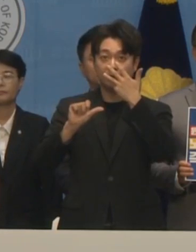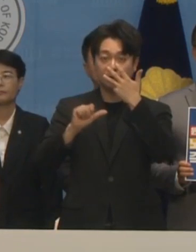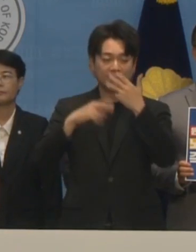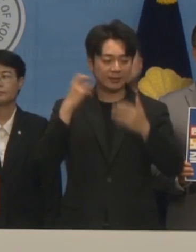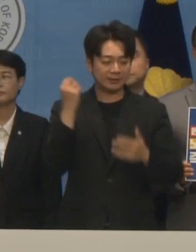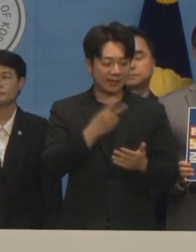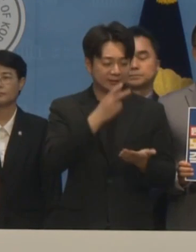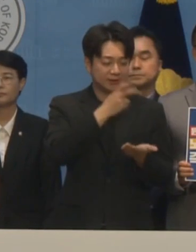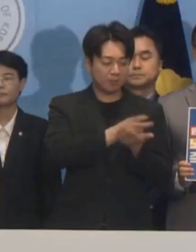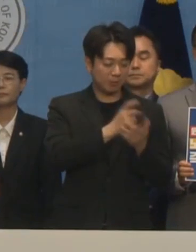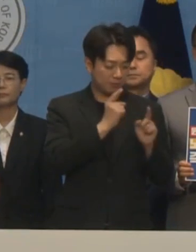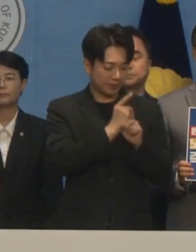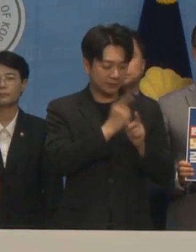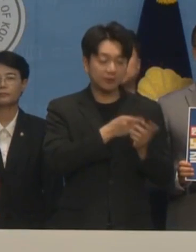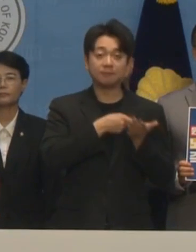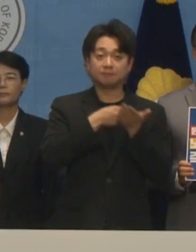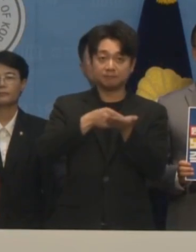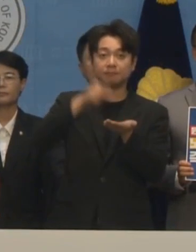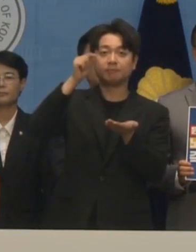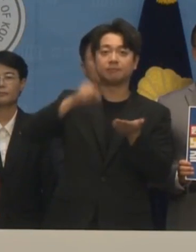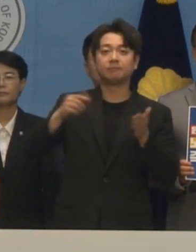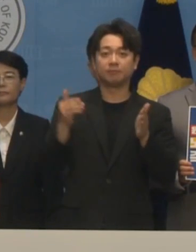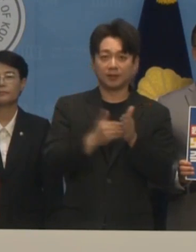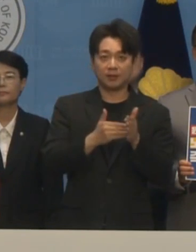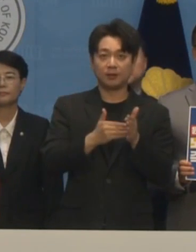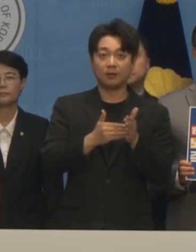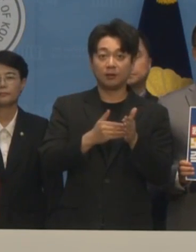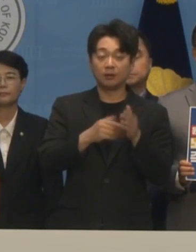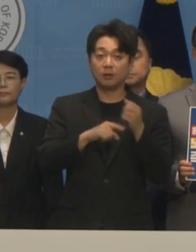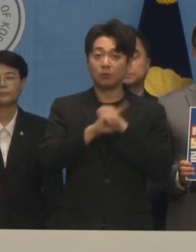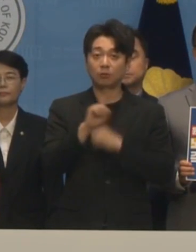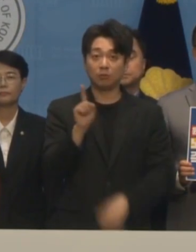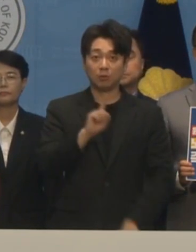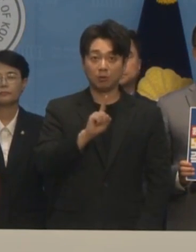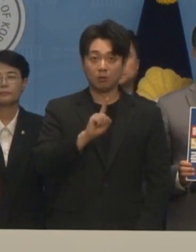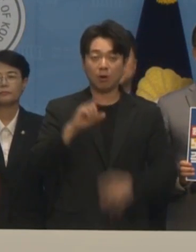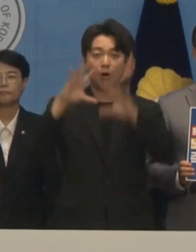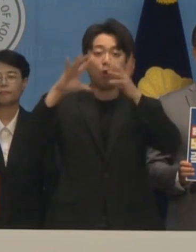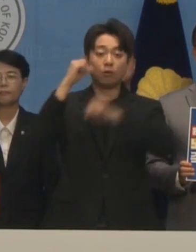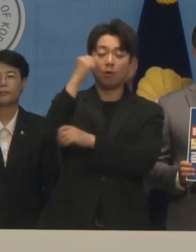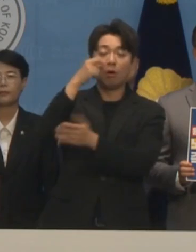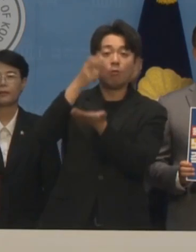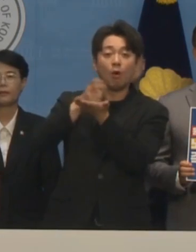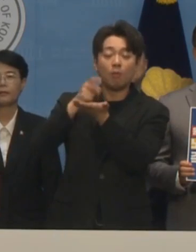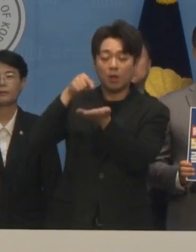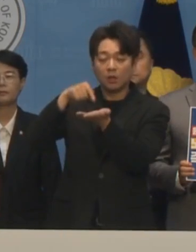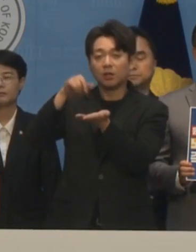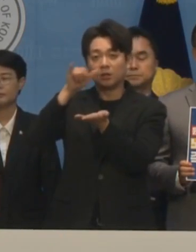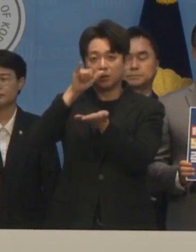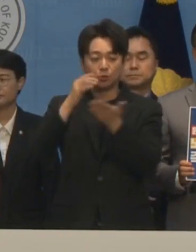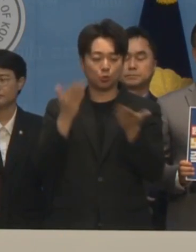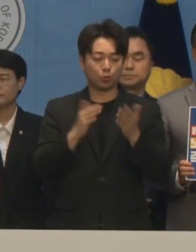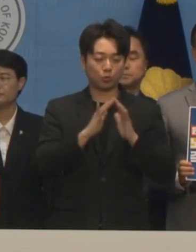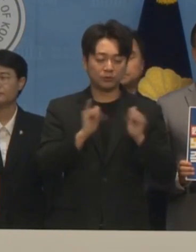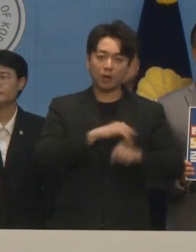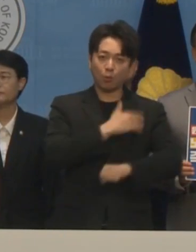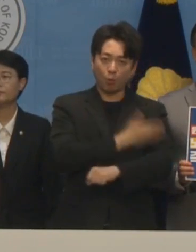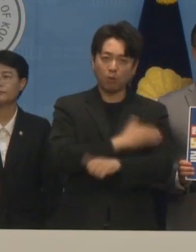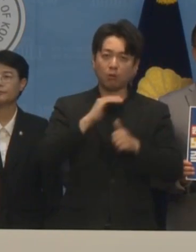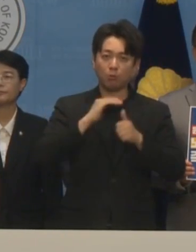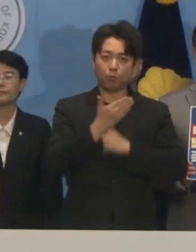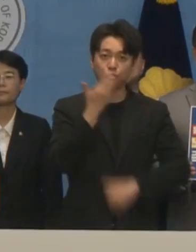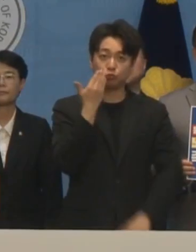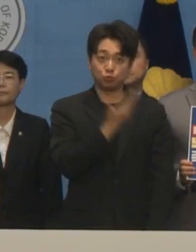개정안을 본회의에서 통과시켰습니다. 그 이유는 헌법이 보장한 노동자들의 권리를 보호하고 정당한